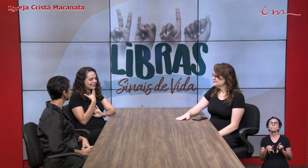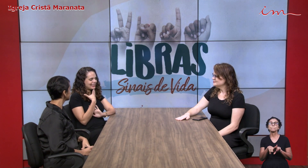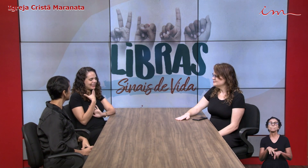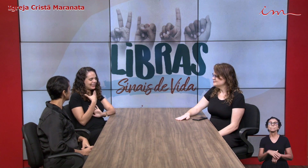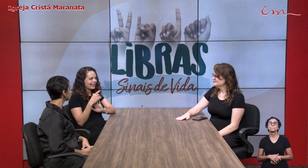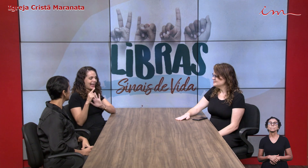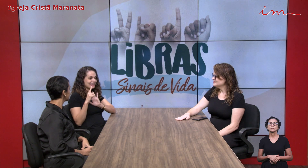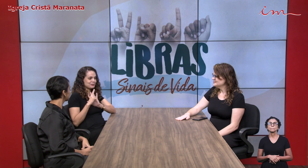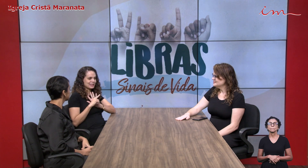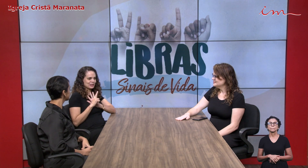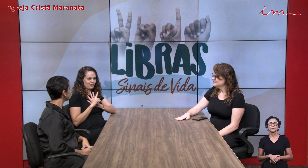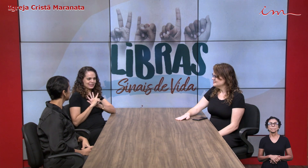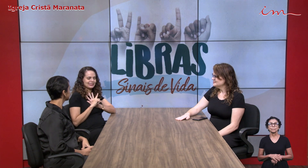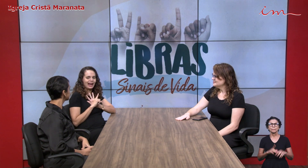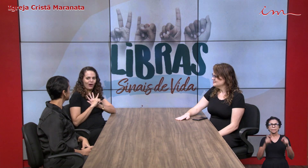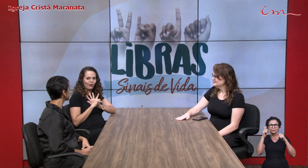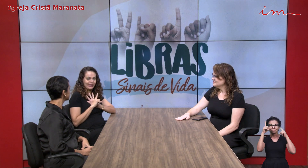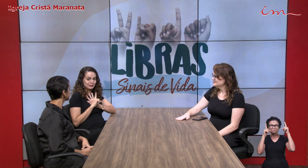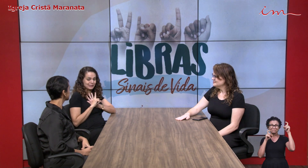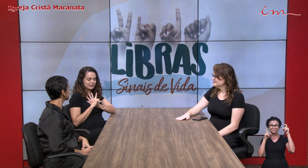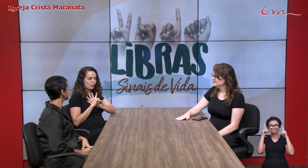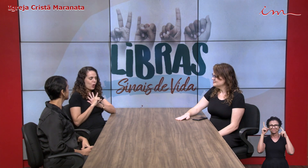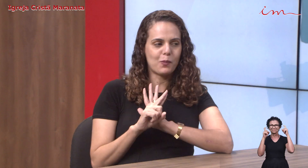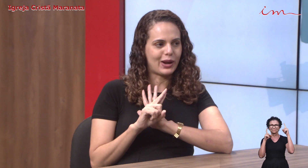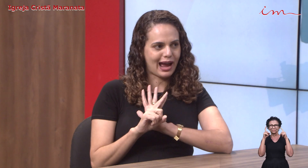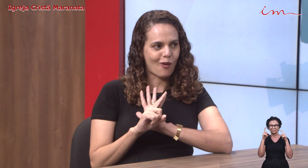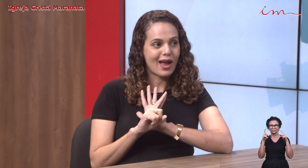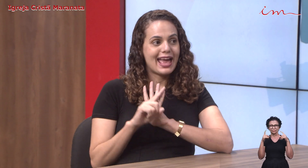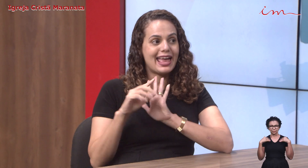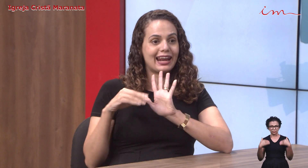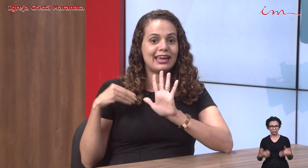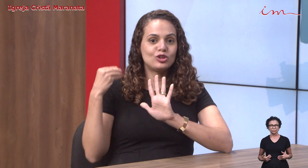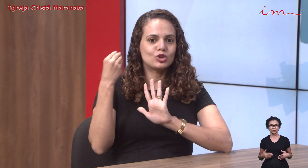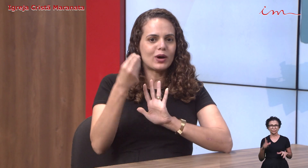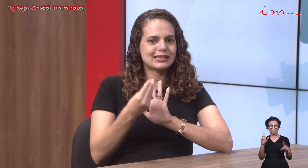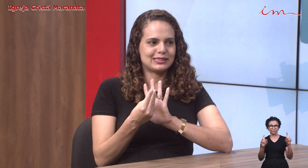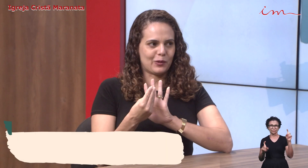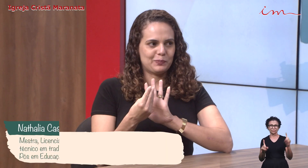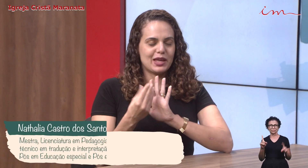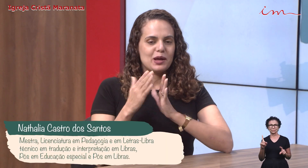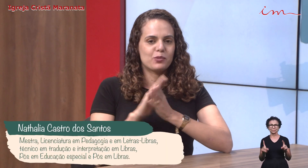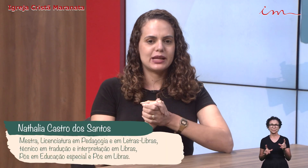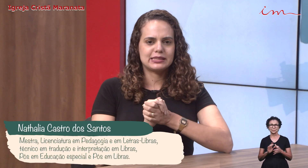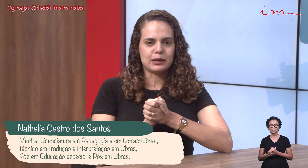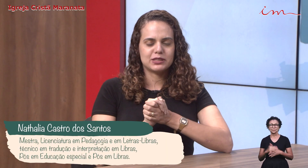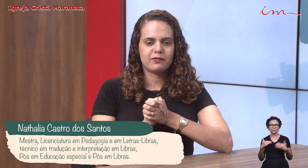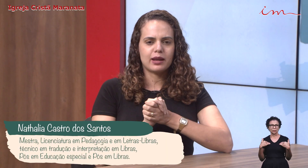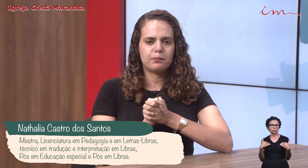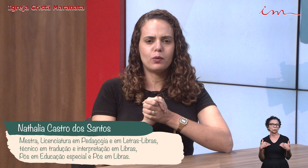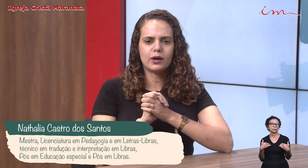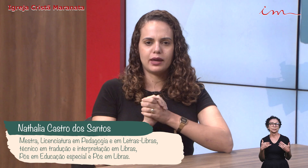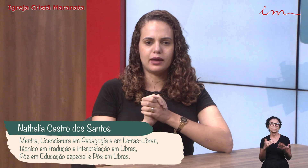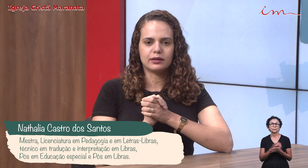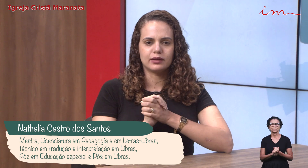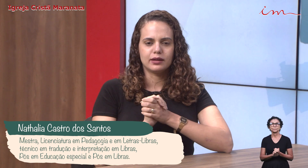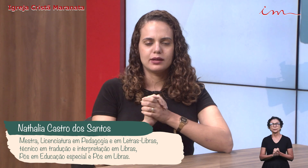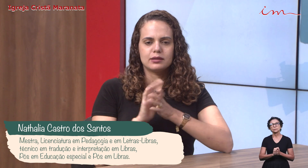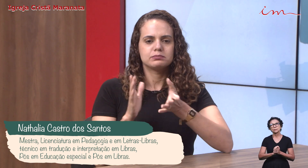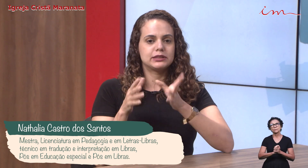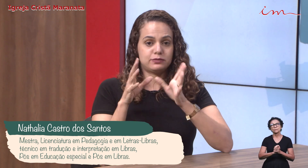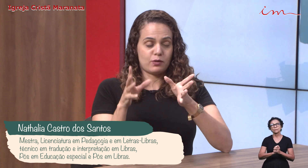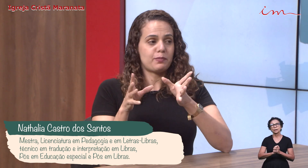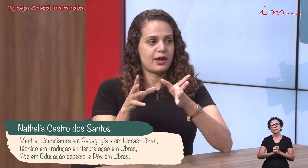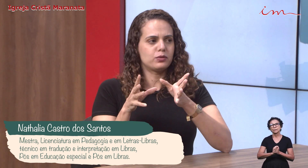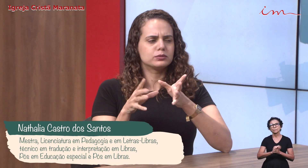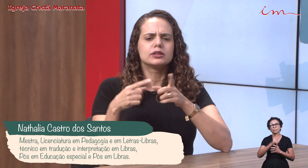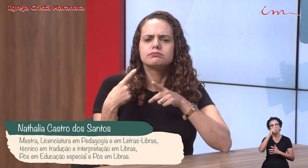é que a expressão facial e a expressão corporal, ela é entonação. Por exemplo, você fala, por quê?